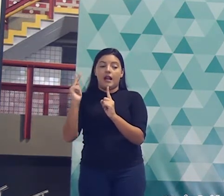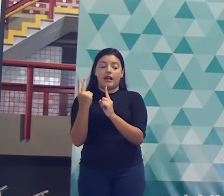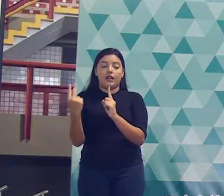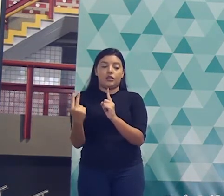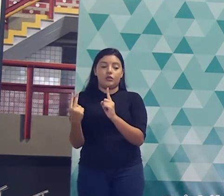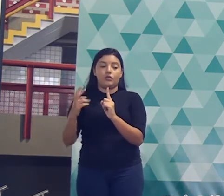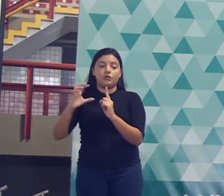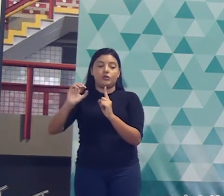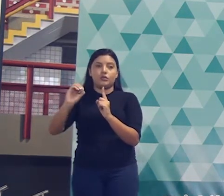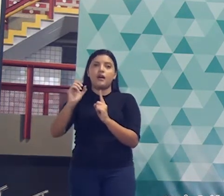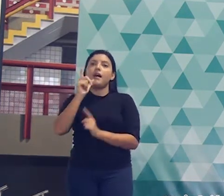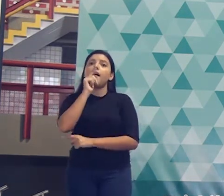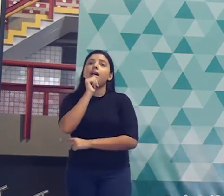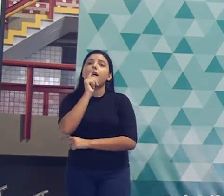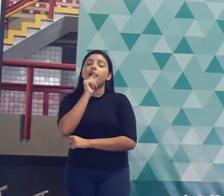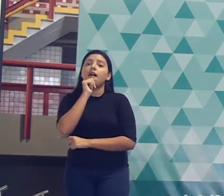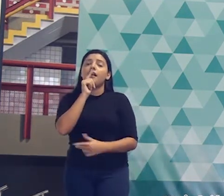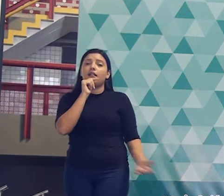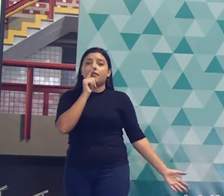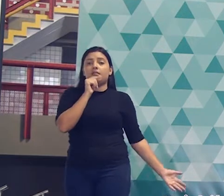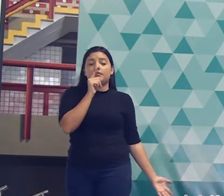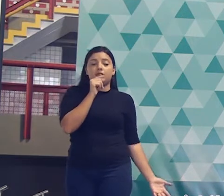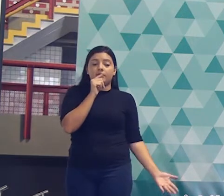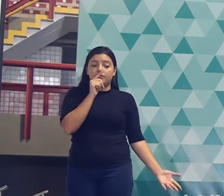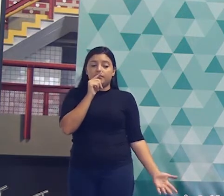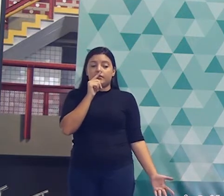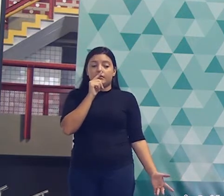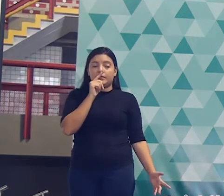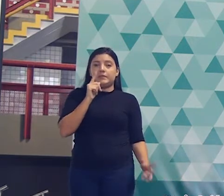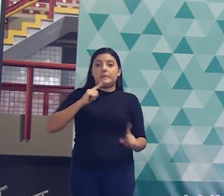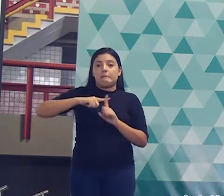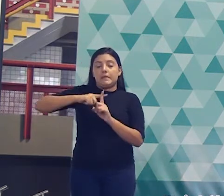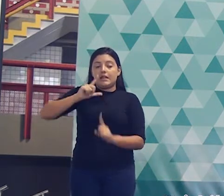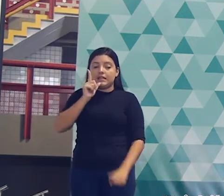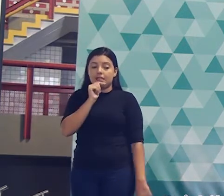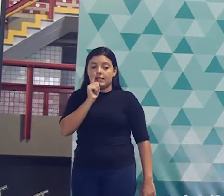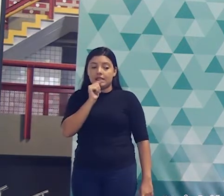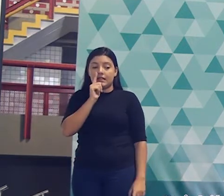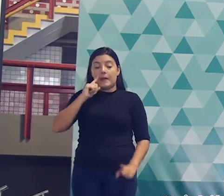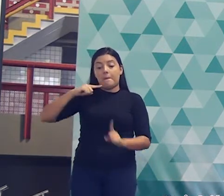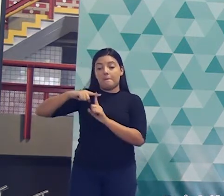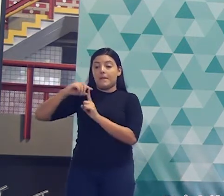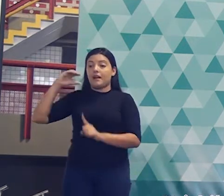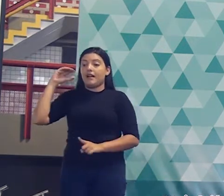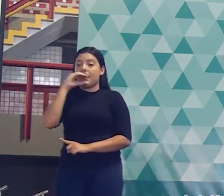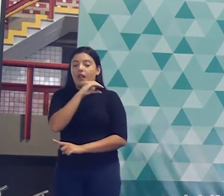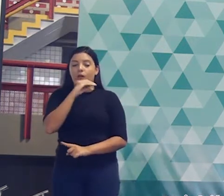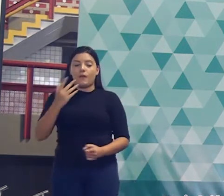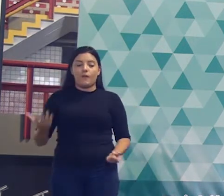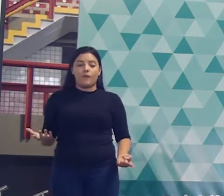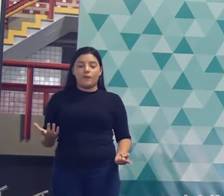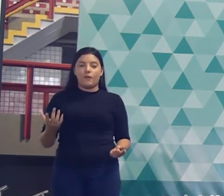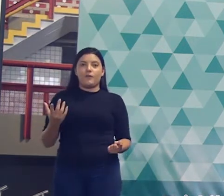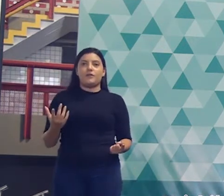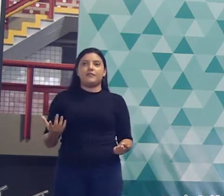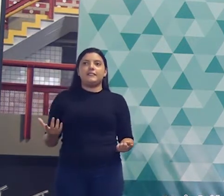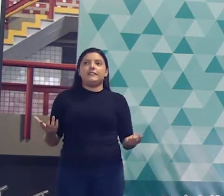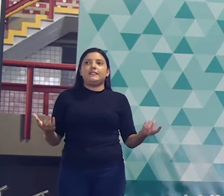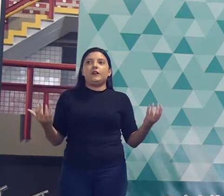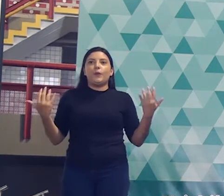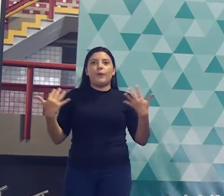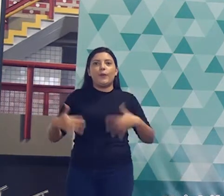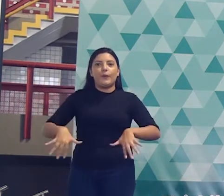H2O, vamos chamar pelo nome dela, bora, que todo mundo conhece. CH4 mais água, mais calor.